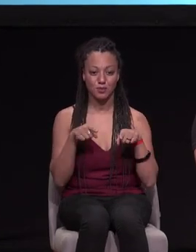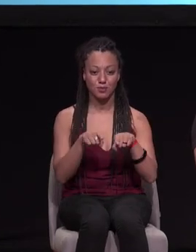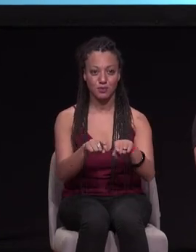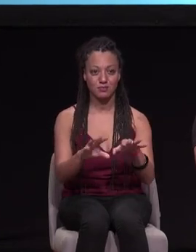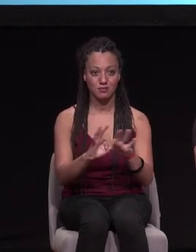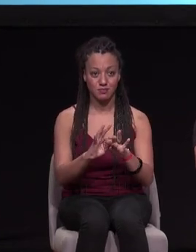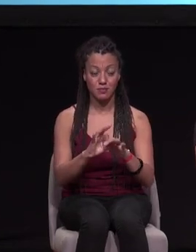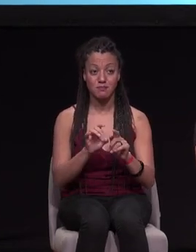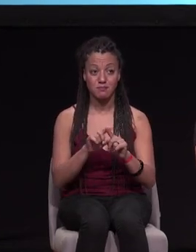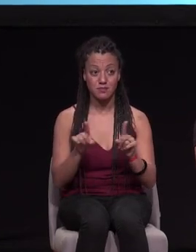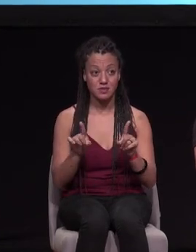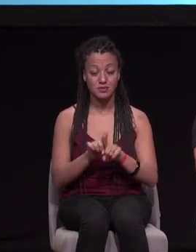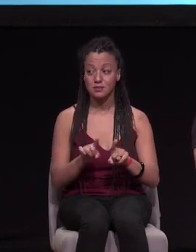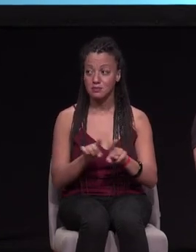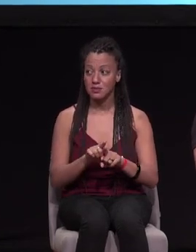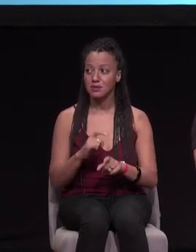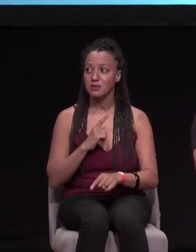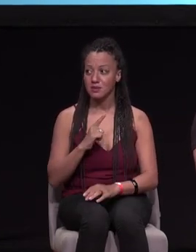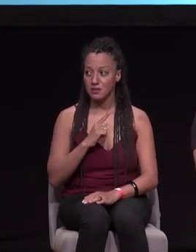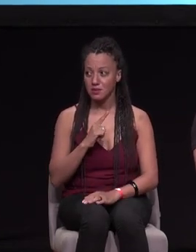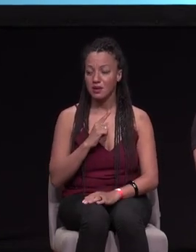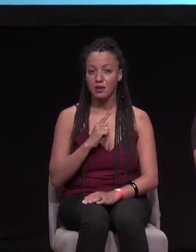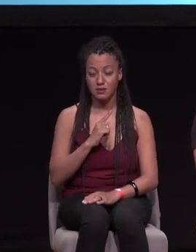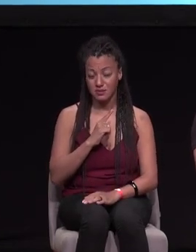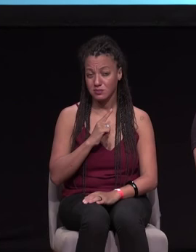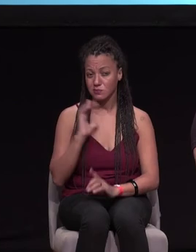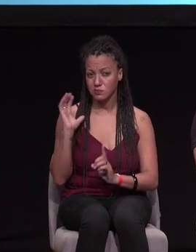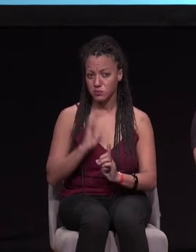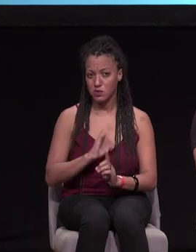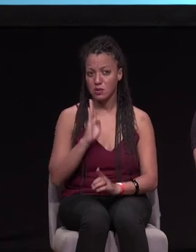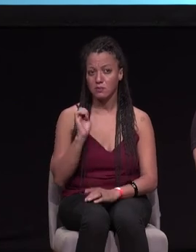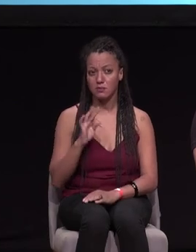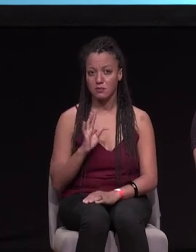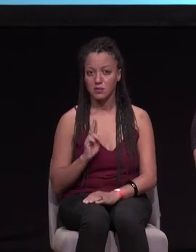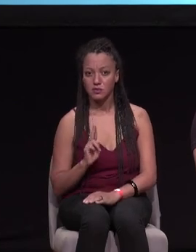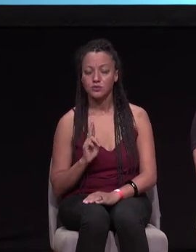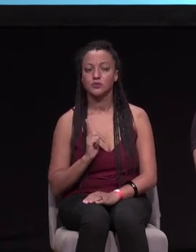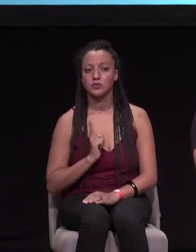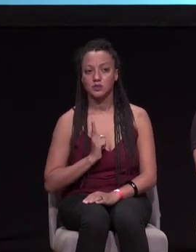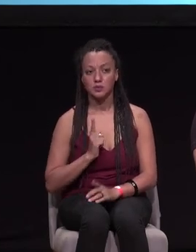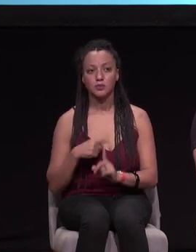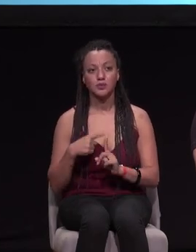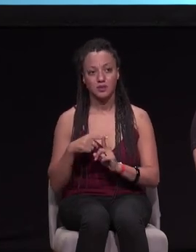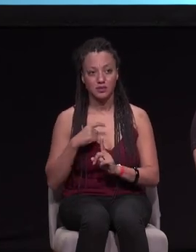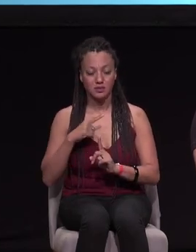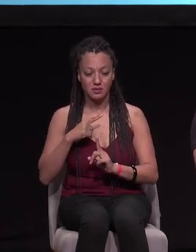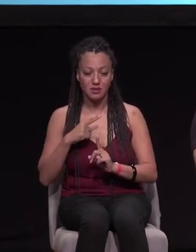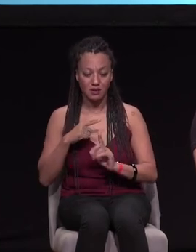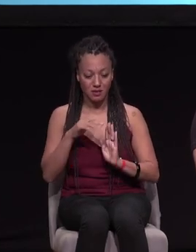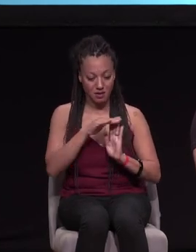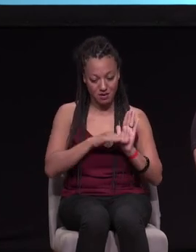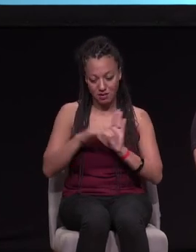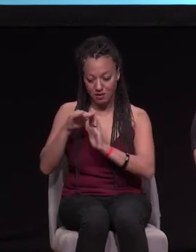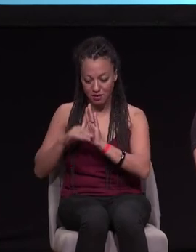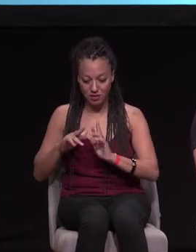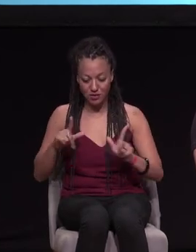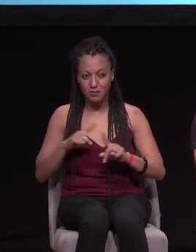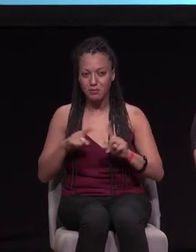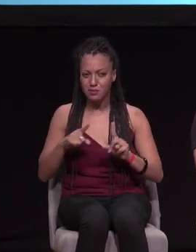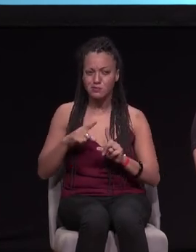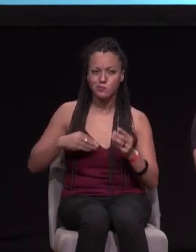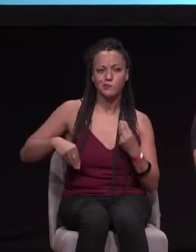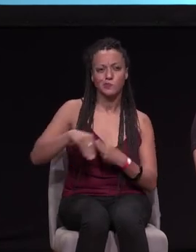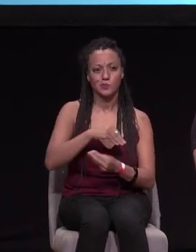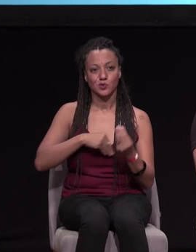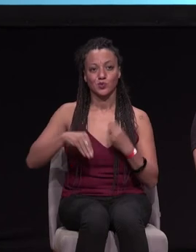muitas com muitos fundamentos banco né porque existe a sistematização mas é um grande amargo é uma grande mistura dentro